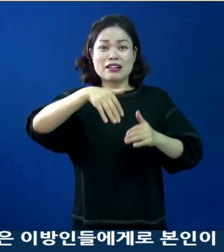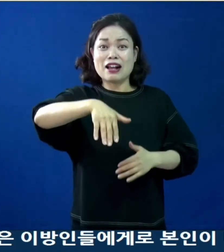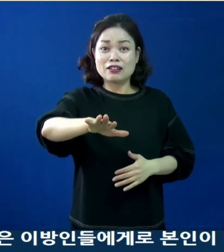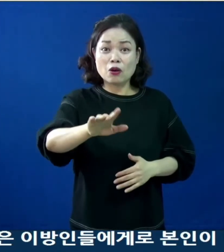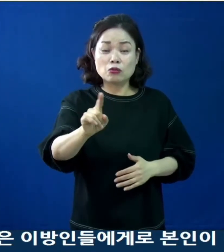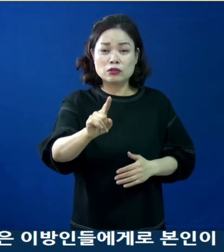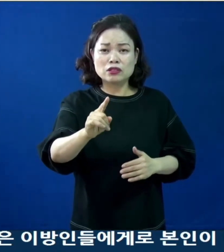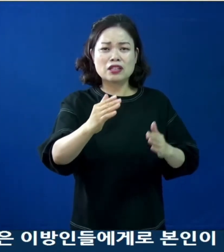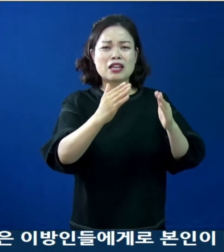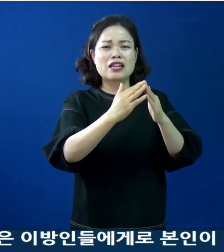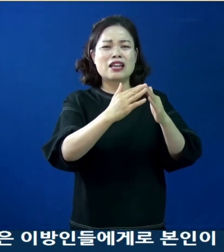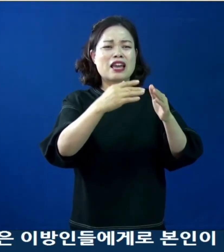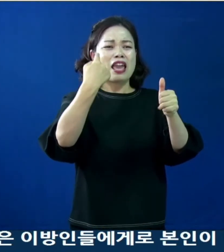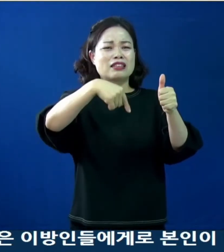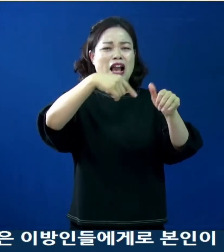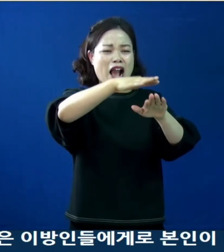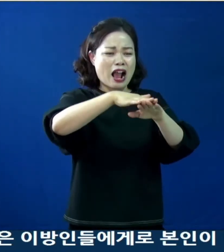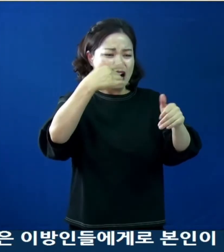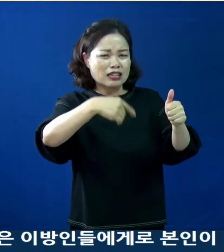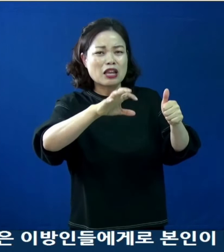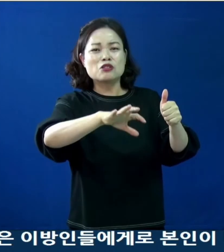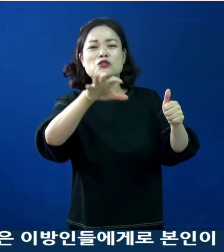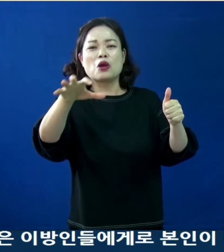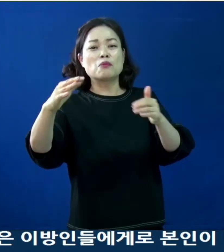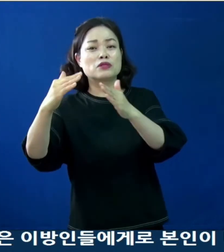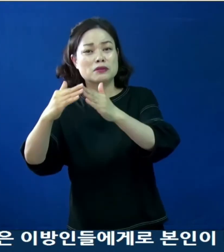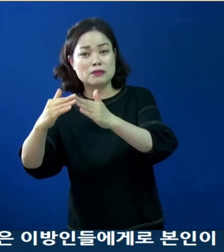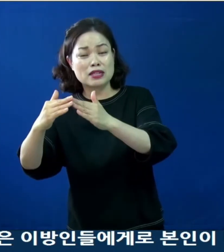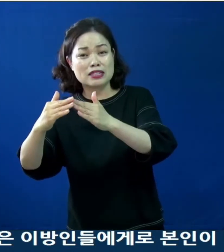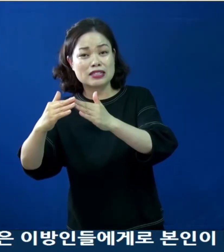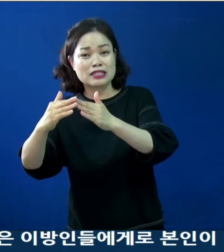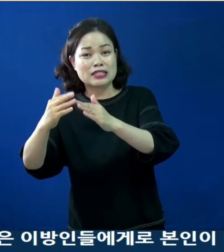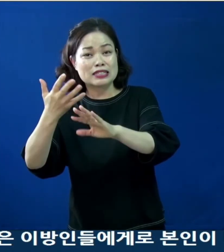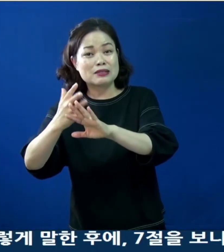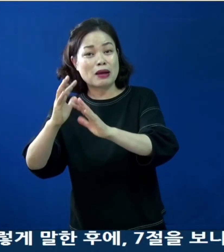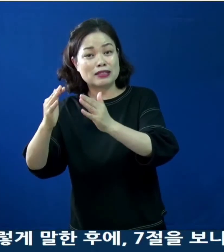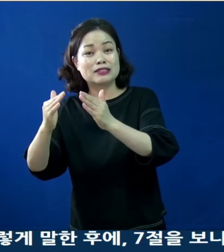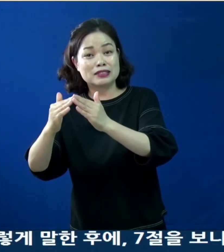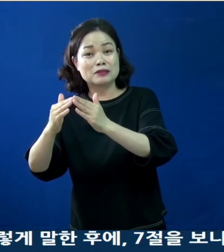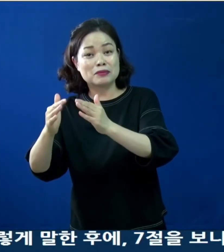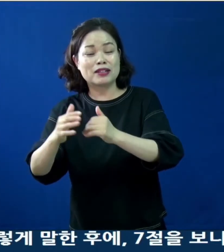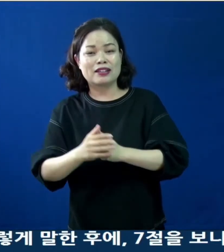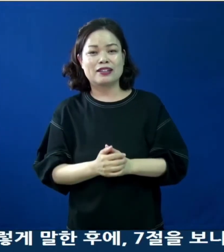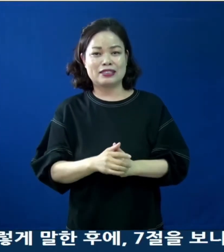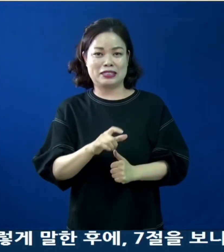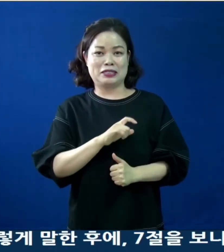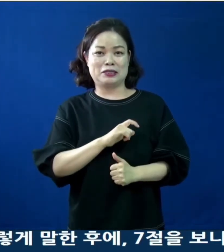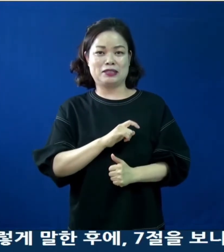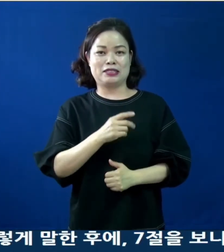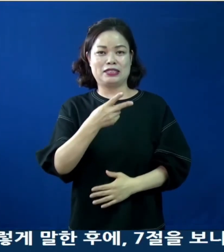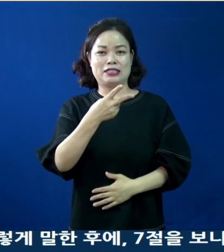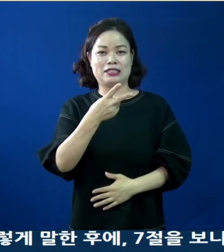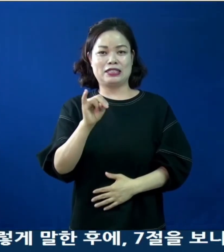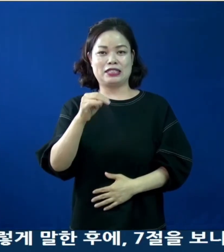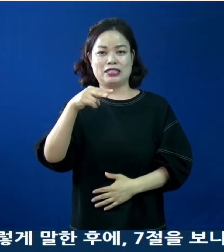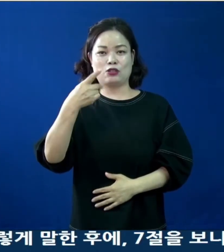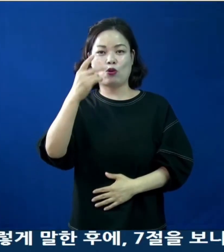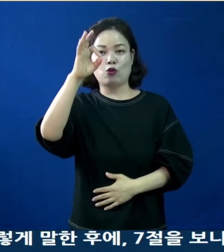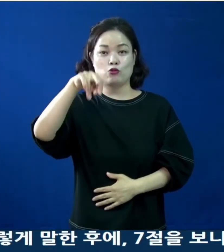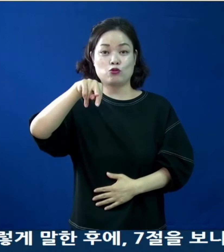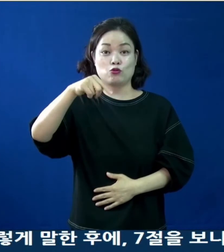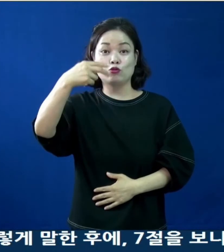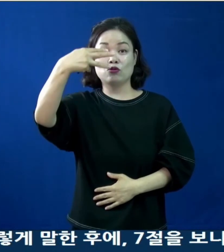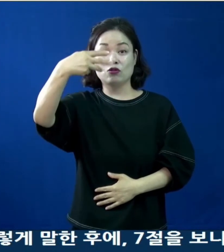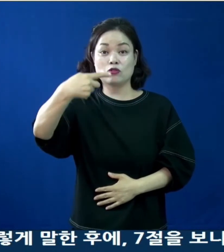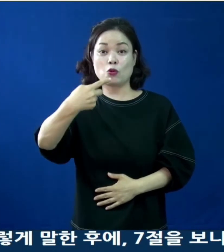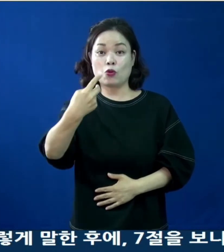어디 갔어요? 옆집 갔어. 근데 옆집이 이방인 집에, 이방인이에요. 이방인. 이름이 나오죠. 디도 유스도. 이건 이방인